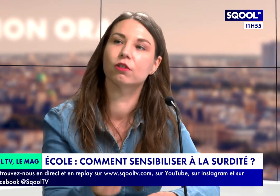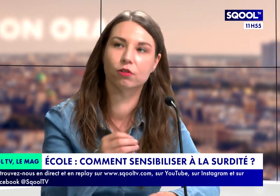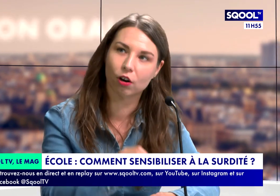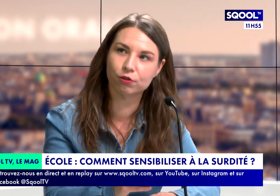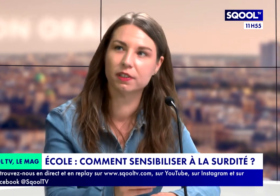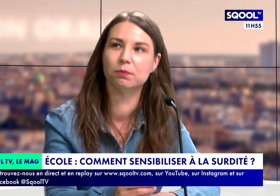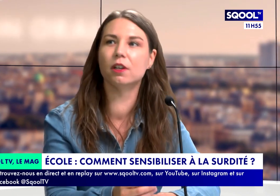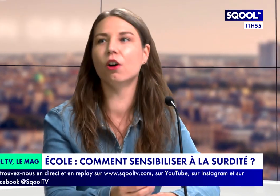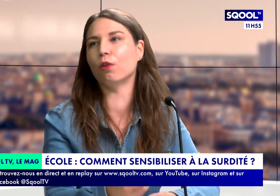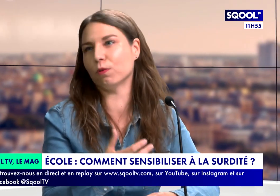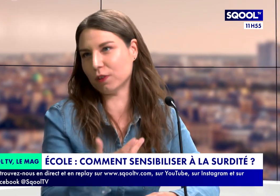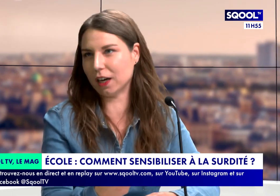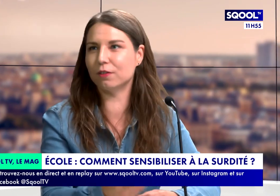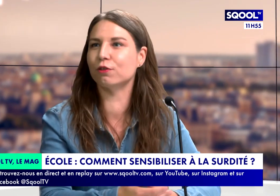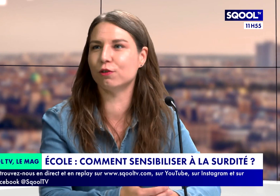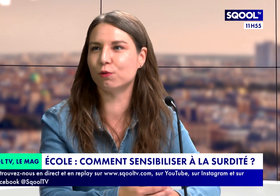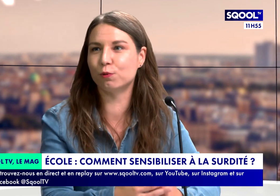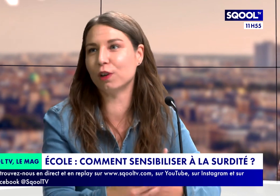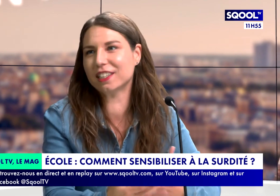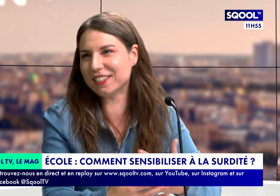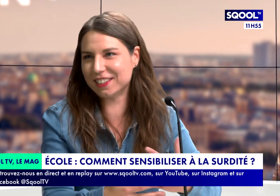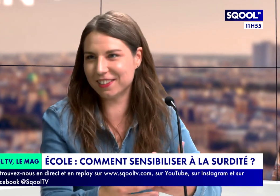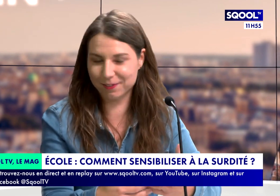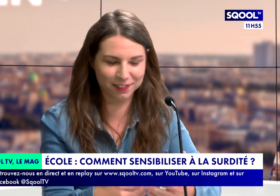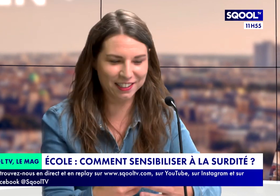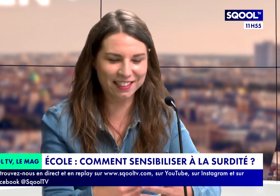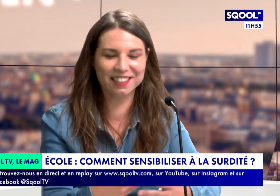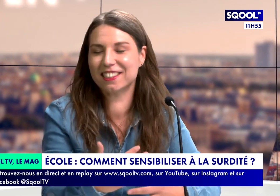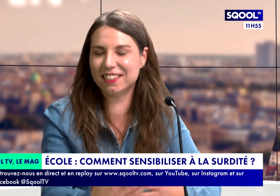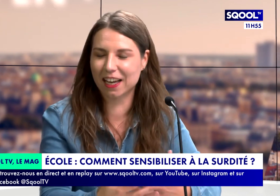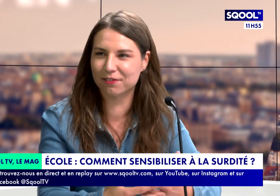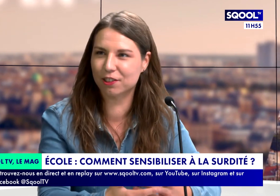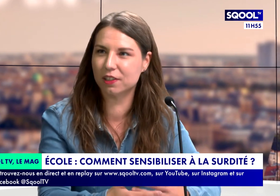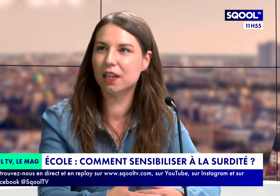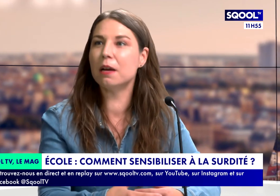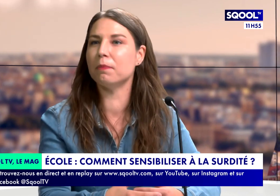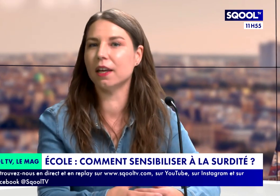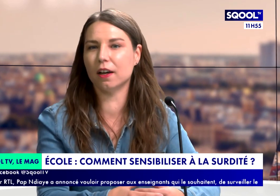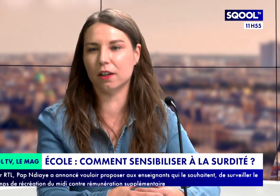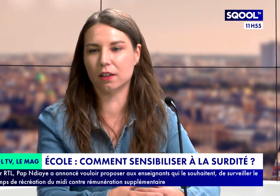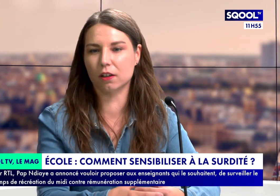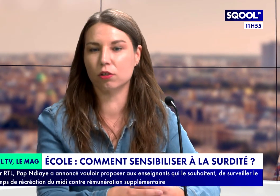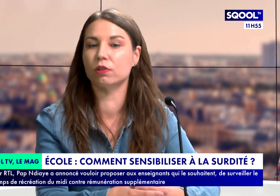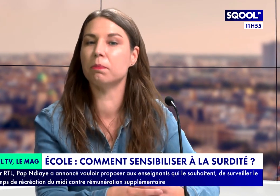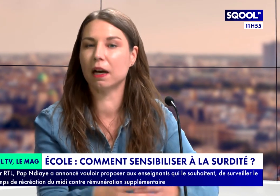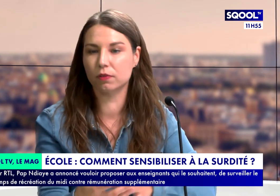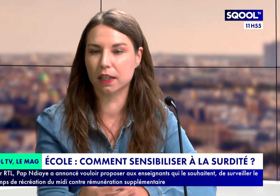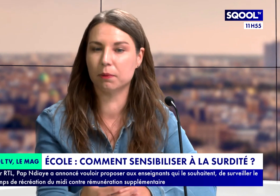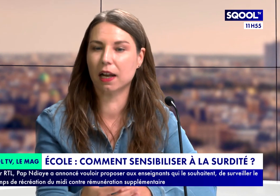dans le film. Voilà. Donc, on voit qu'il y a des critiques à effectuer. Mais quand on n'est pas concerné par la